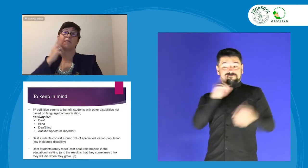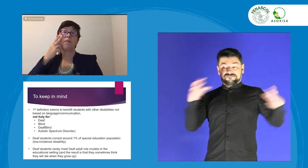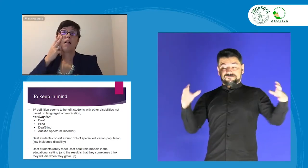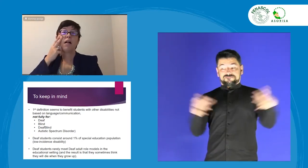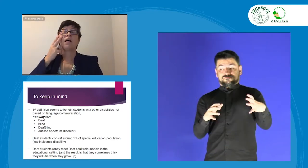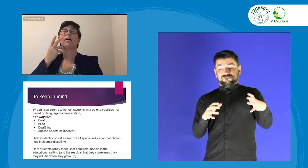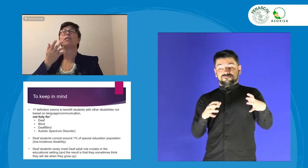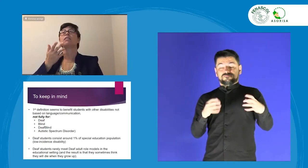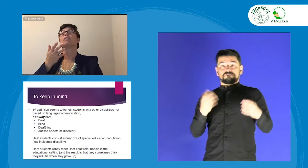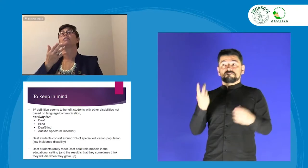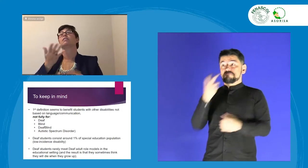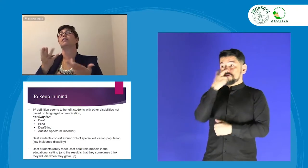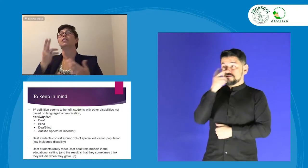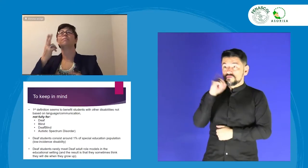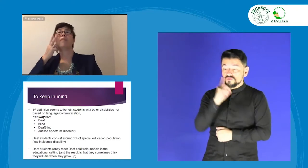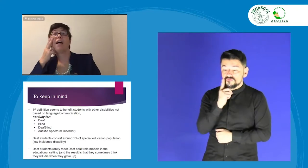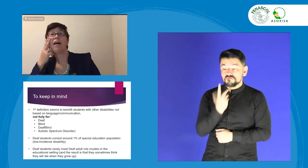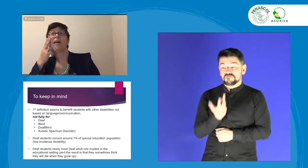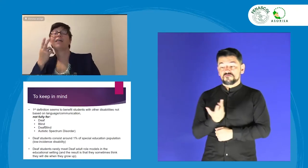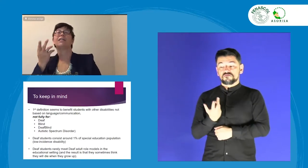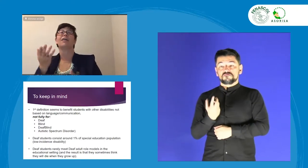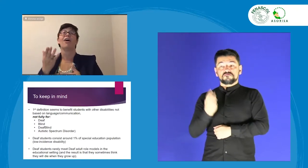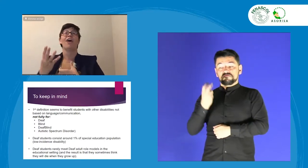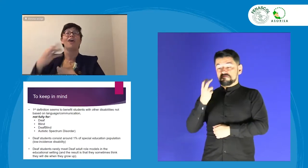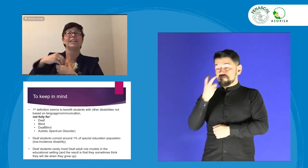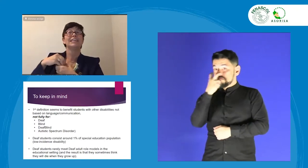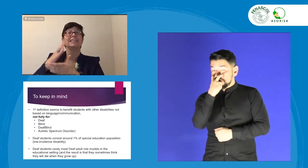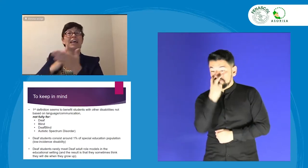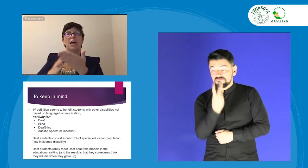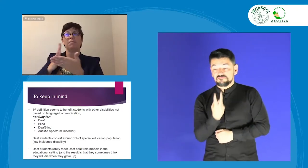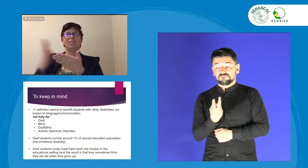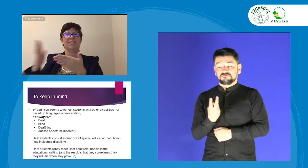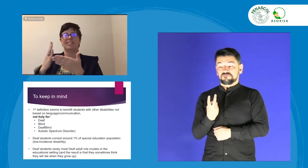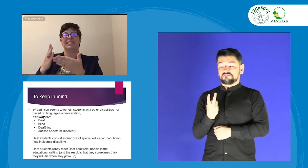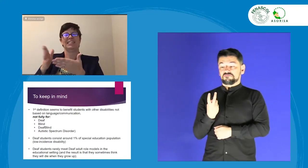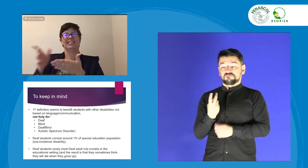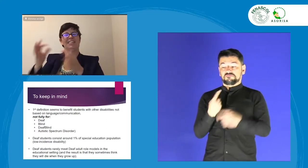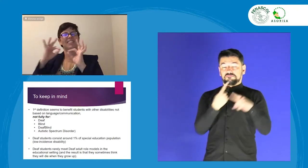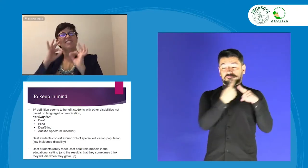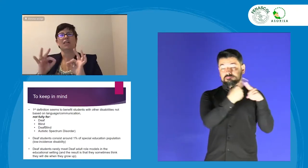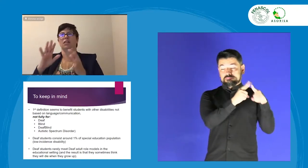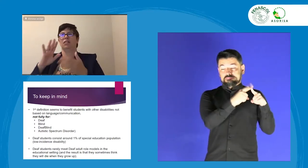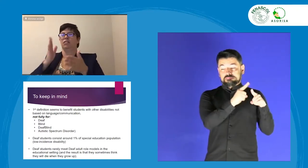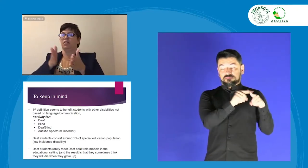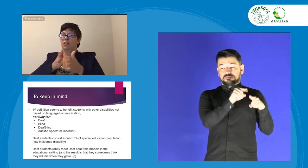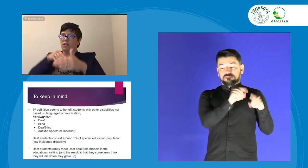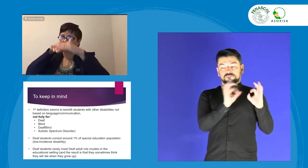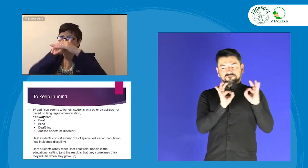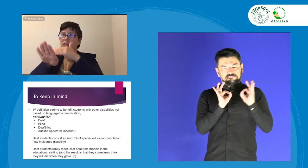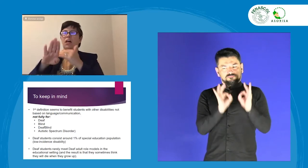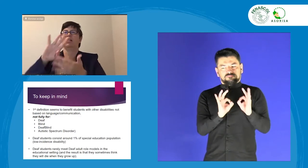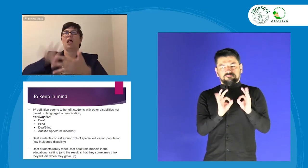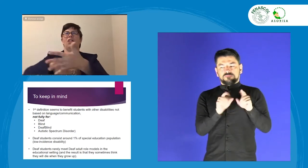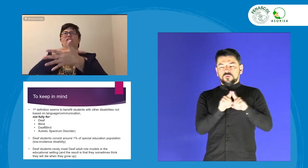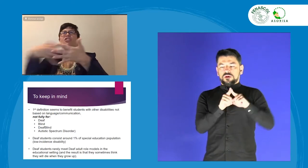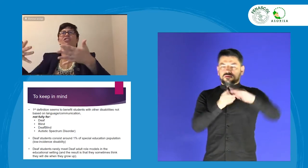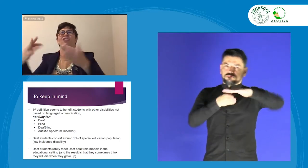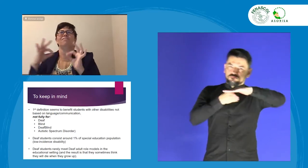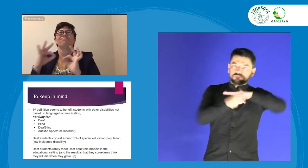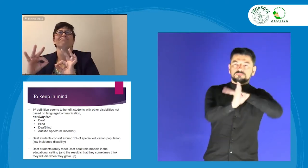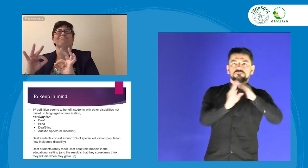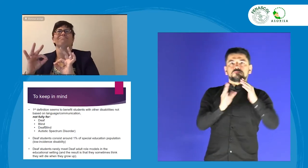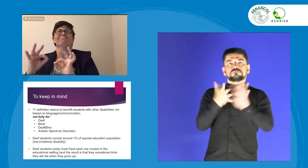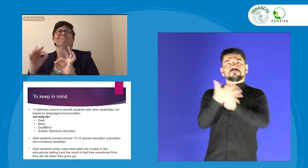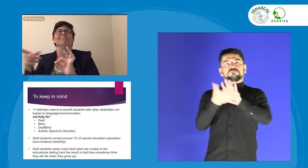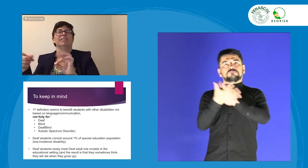de inclusión de personas sordas, de personas sordociegas o de personas ciegas, debemos pensar